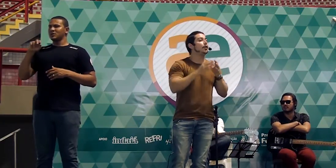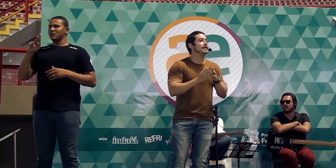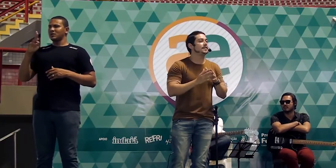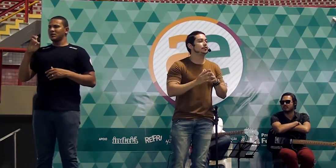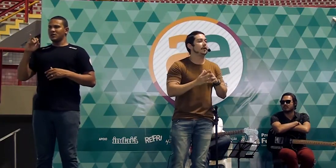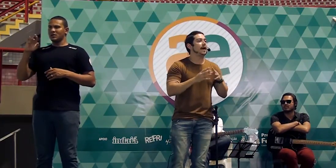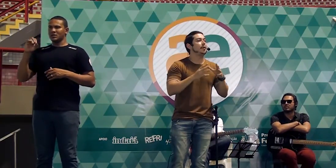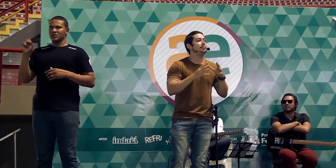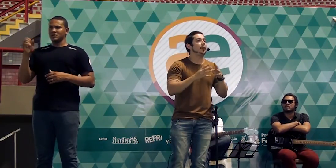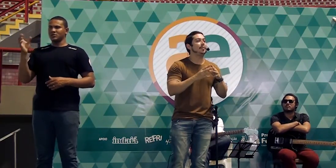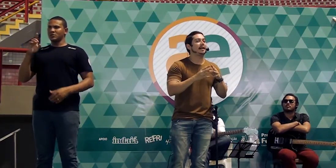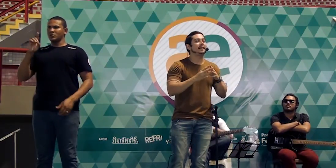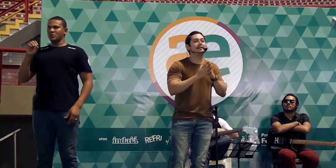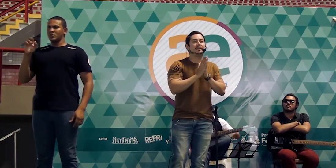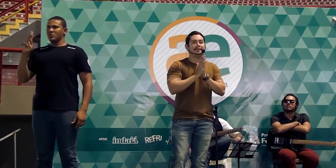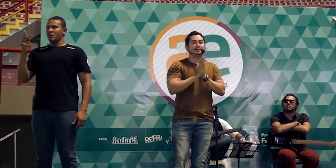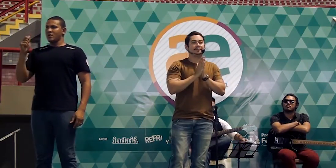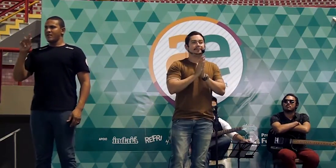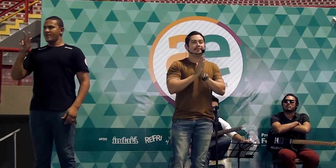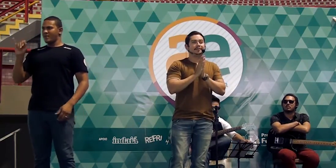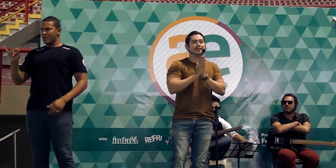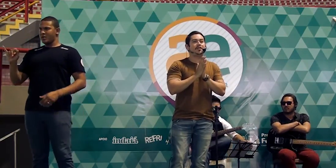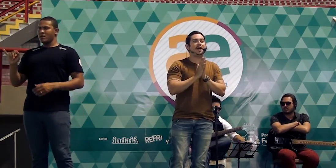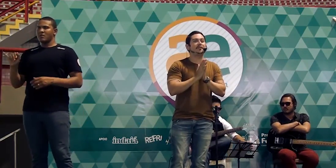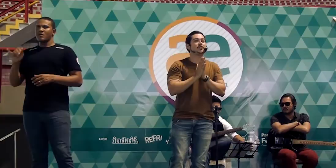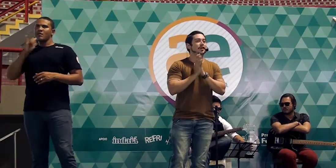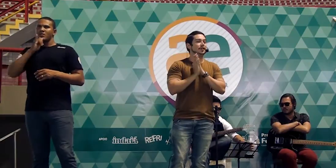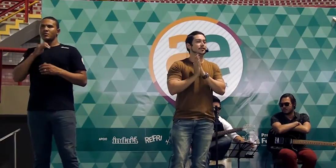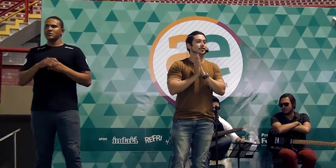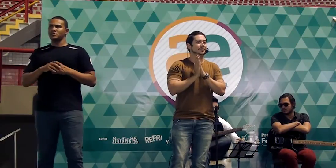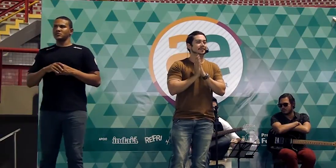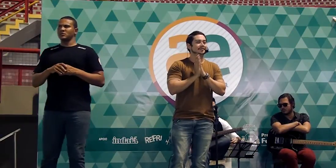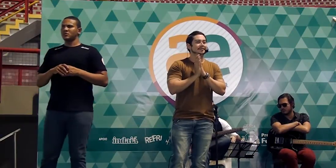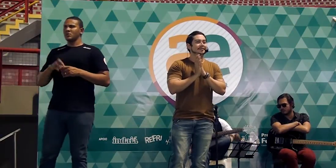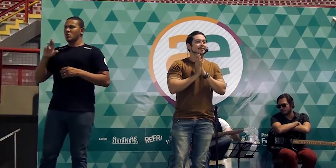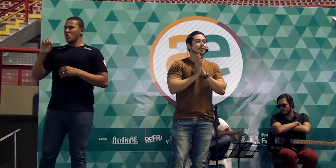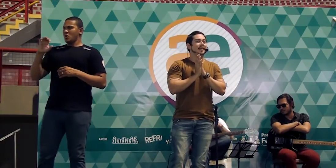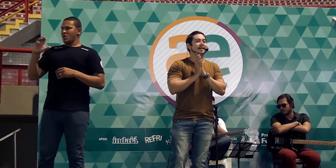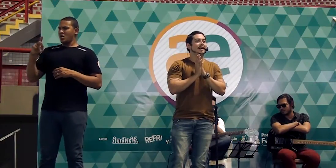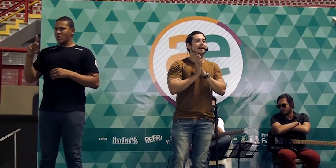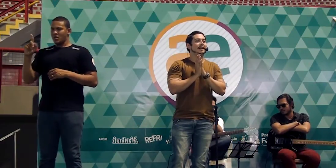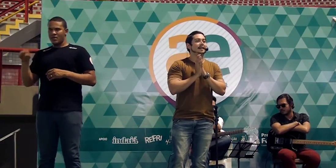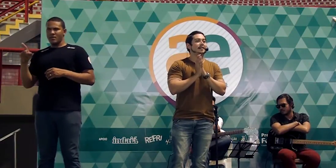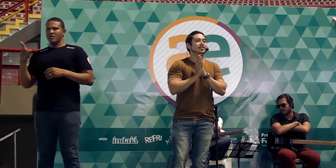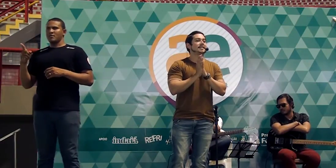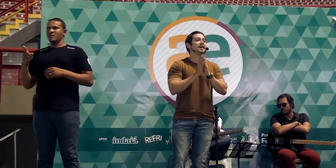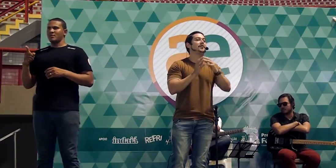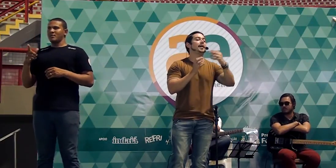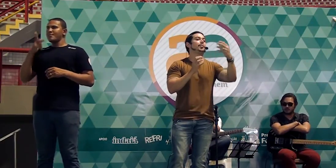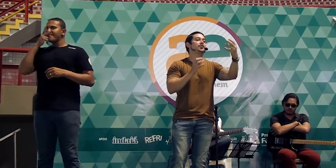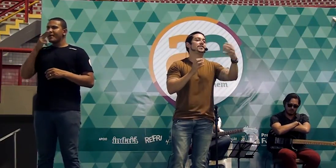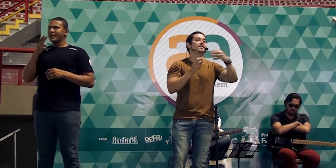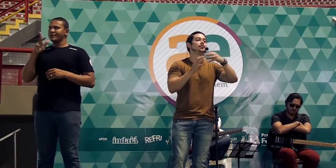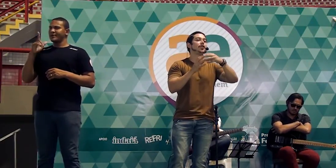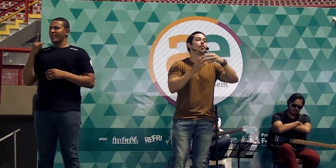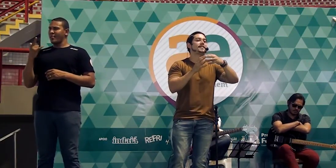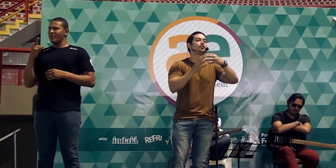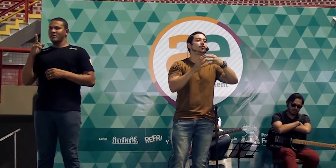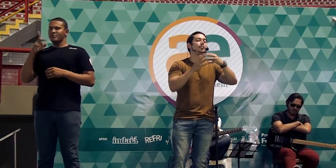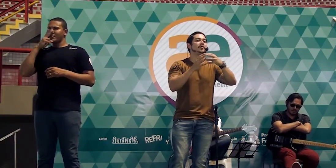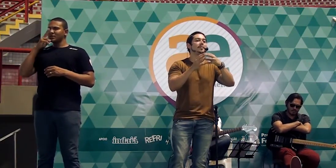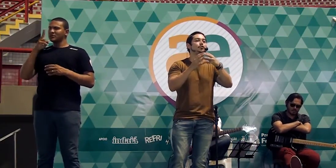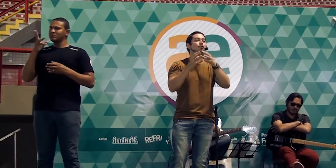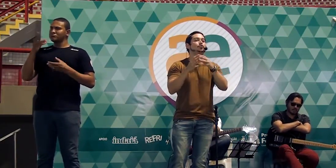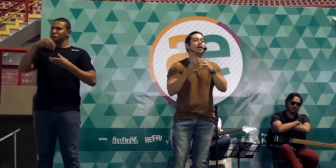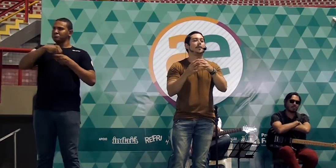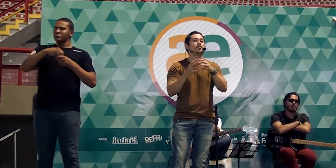o rock ia se tornar uma propaganda de refrigerante, porque já se havia a projeção de que quase